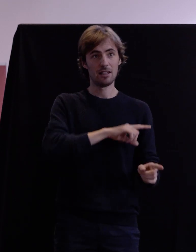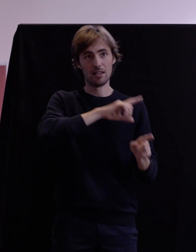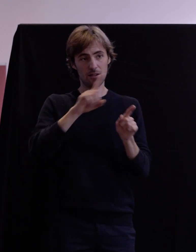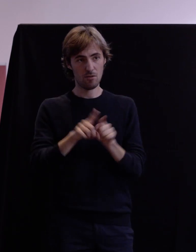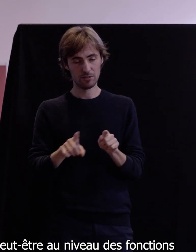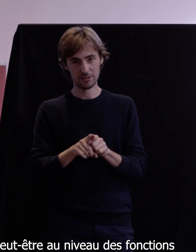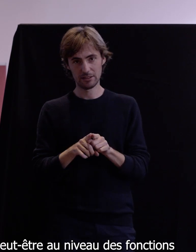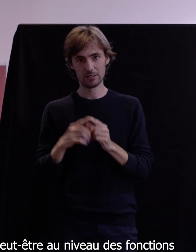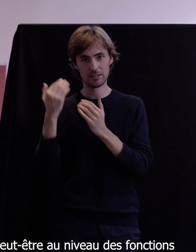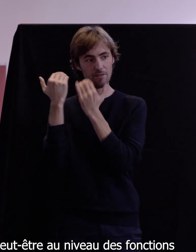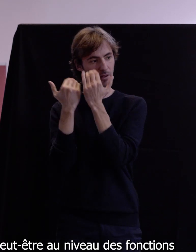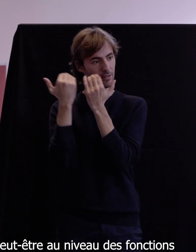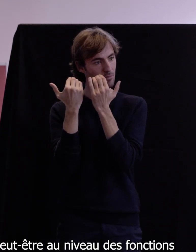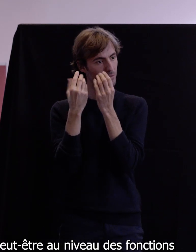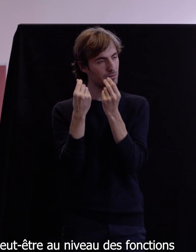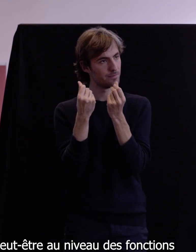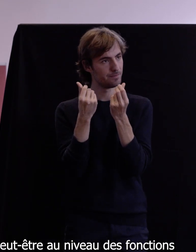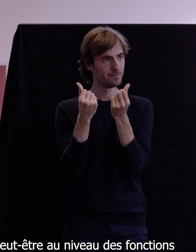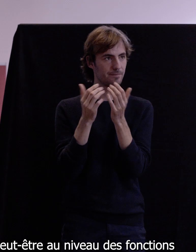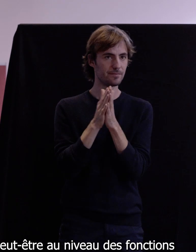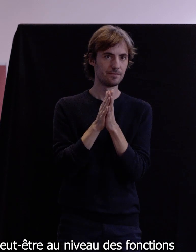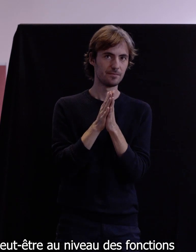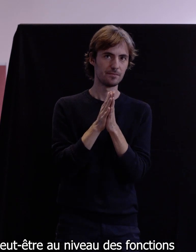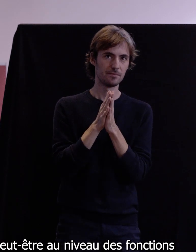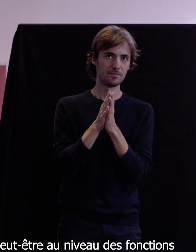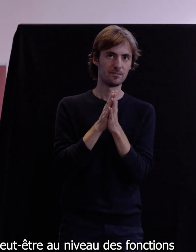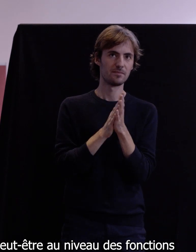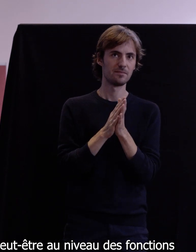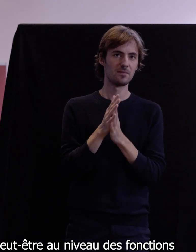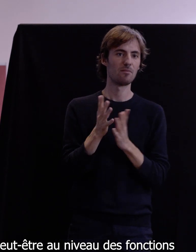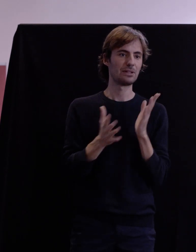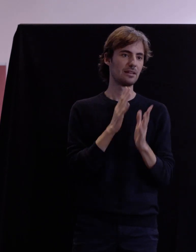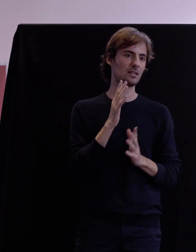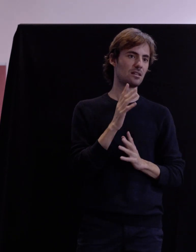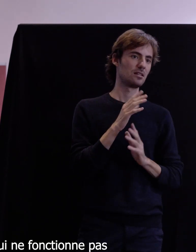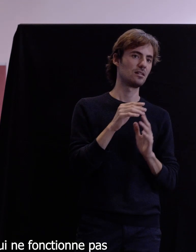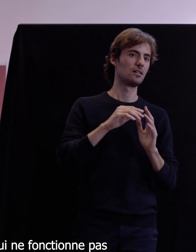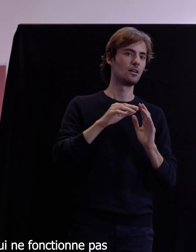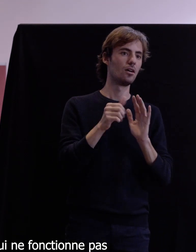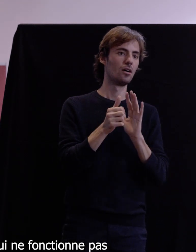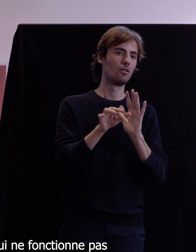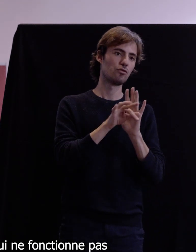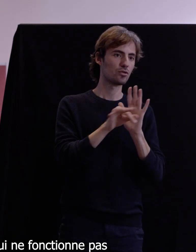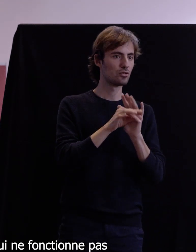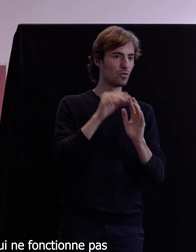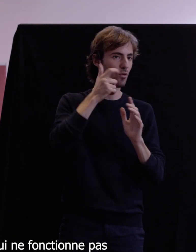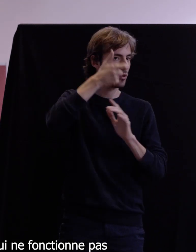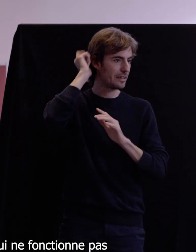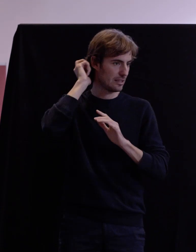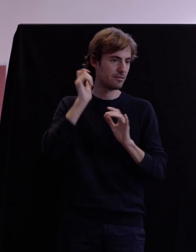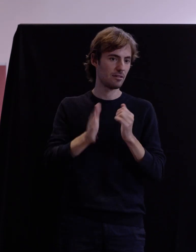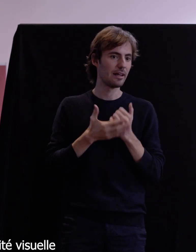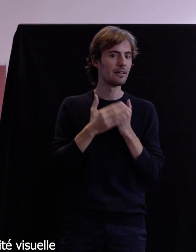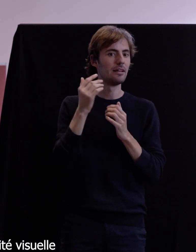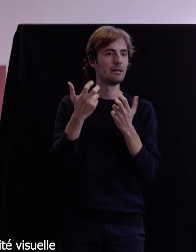impliqué, alors c'est difficile de savoir, mais peut-être au niveau des fonctions cognitives, puisque un vestibule qui fonctionne pas